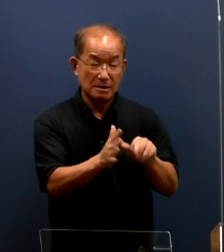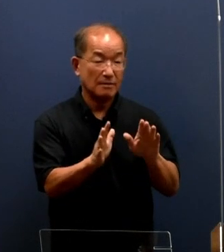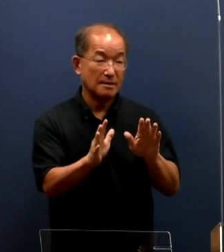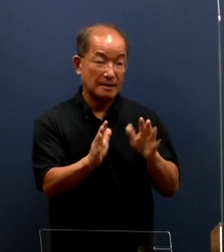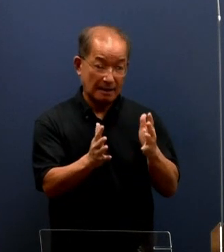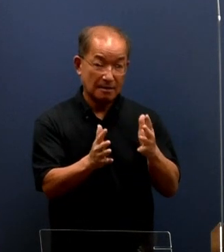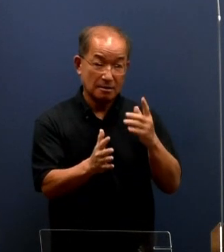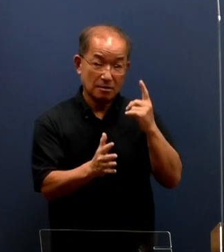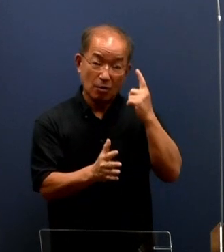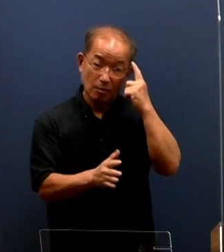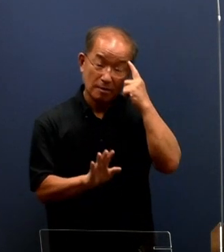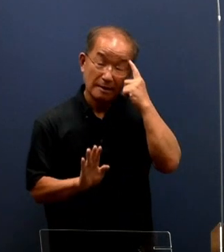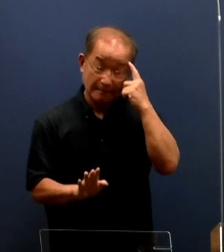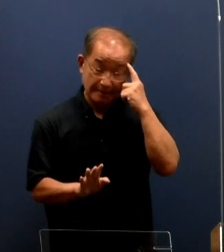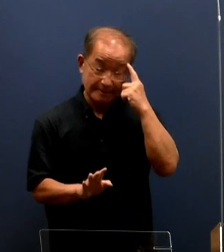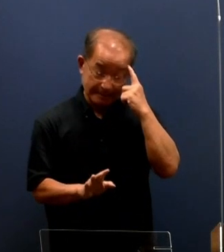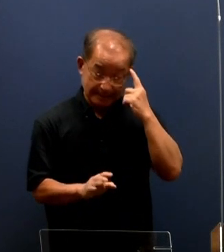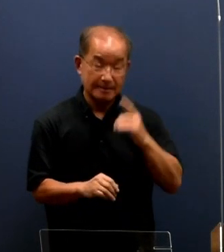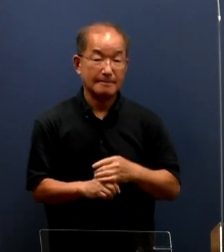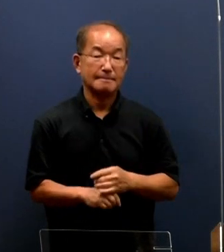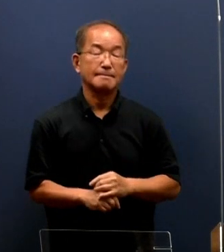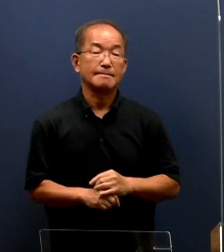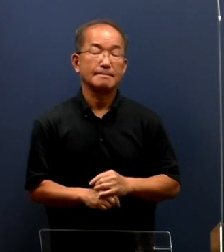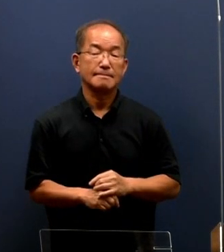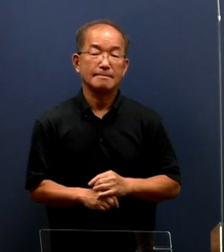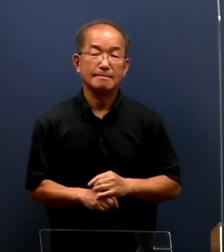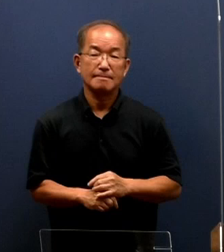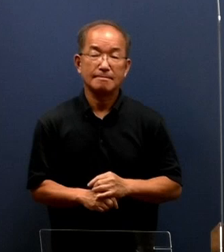というふうに思っておりますので、